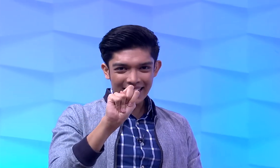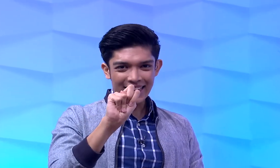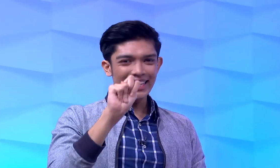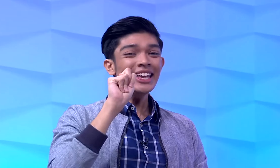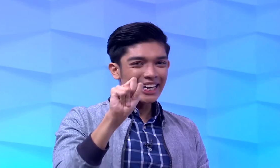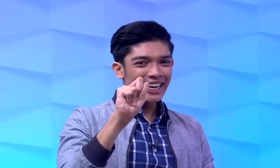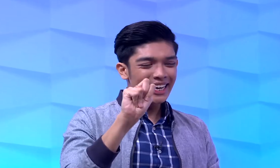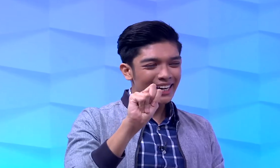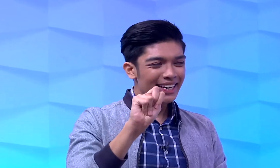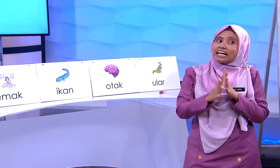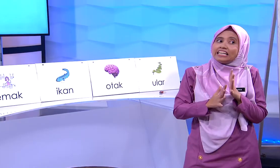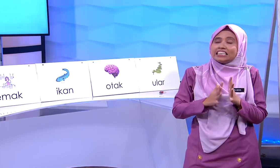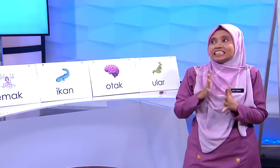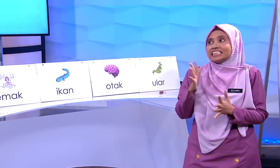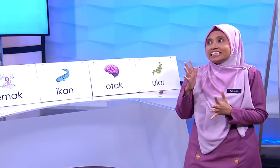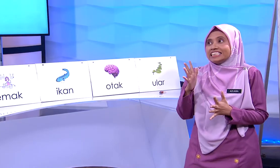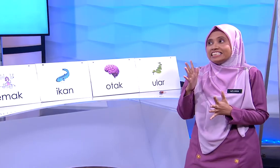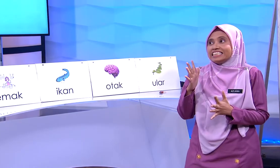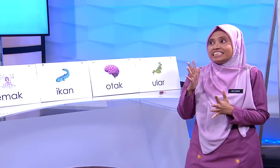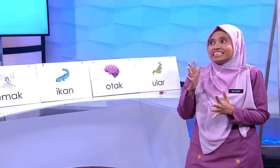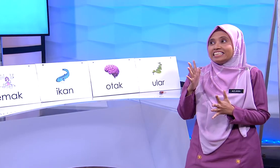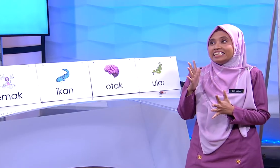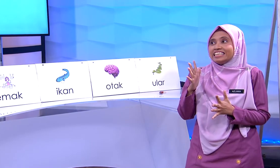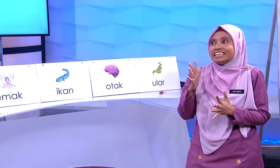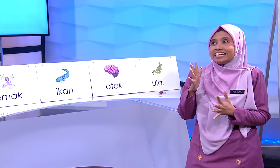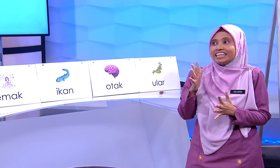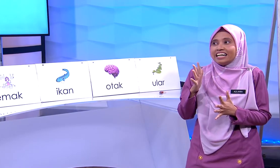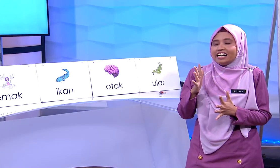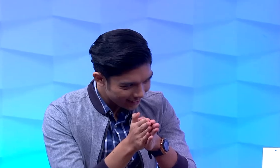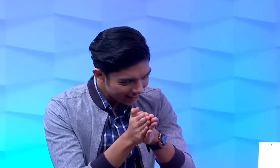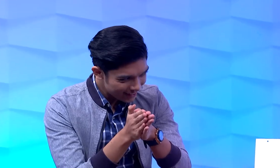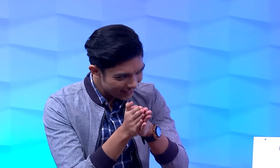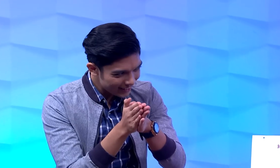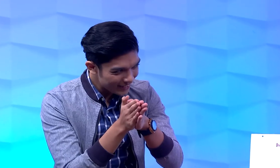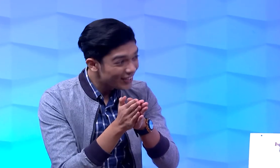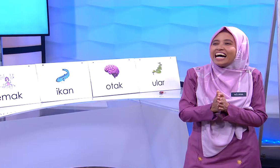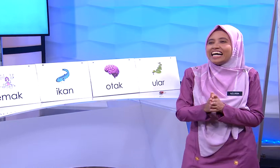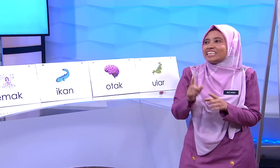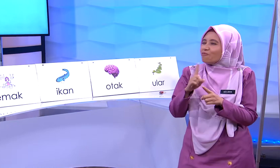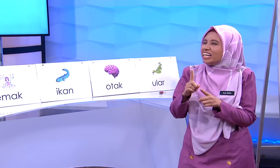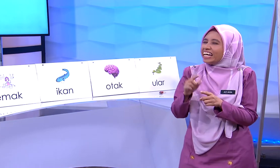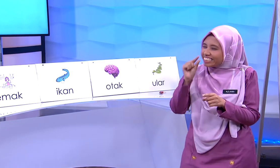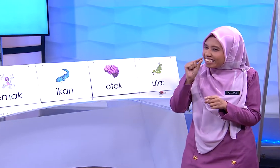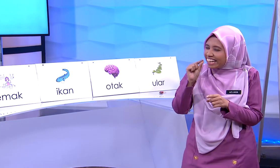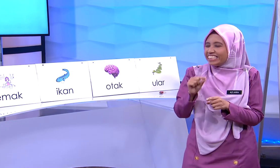cina3 apa isyarat dia Hai bukan begitu Mungil tapi sedikit